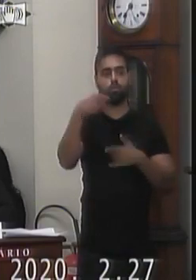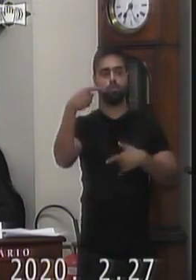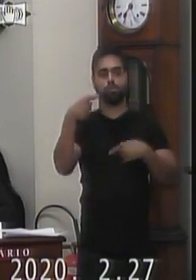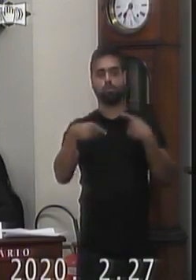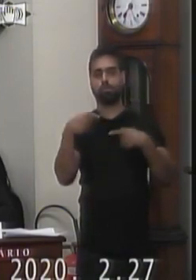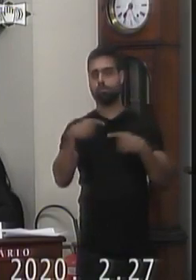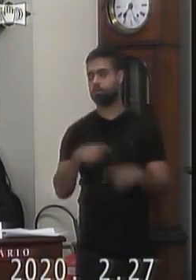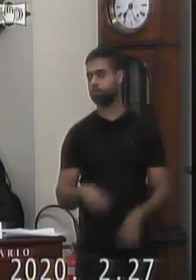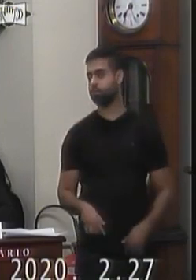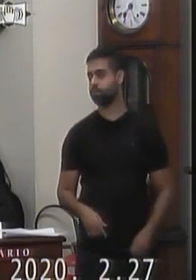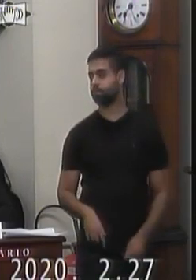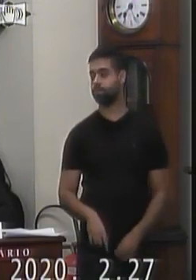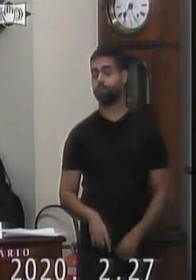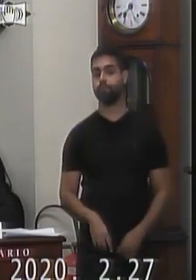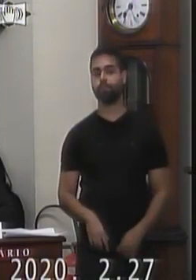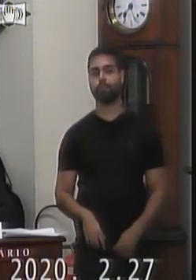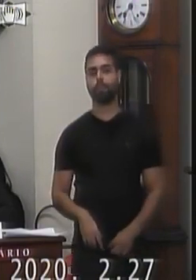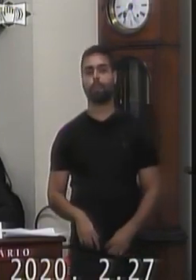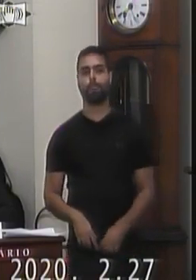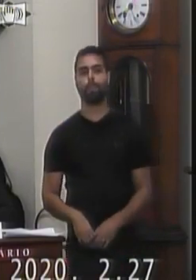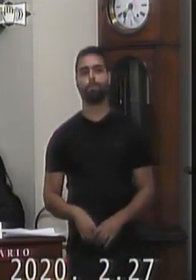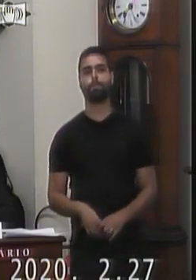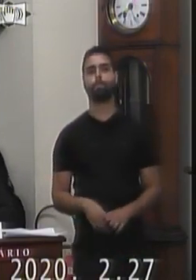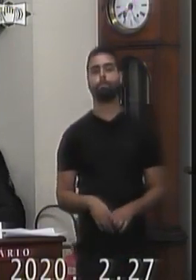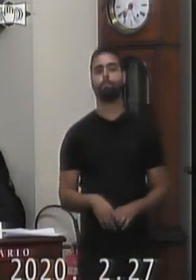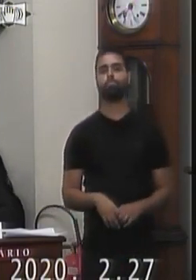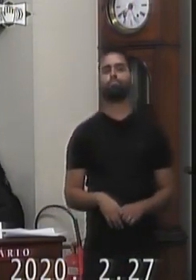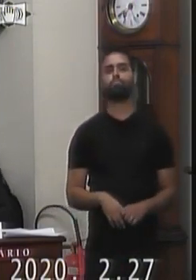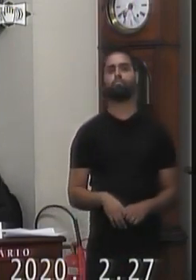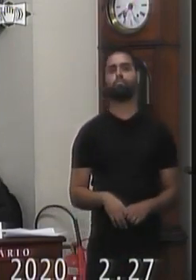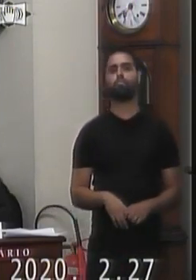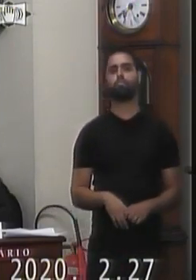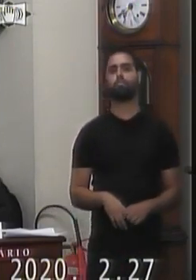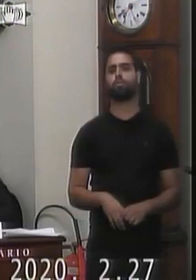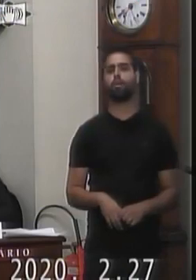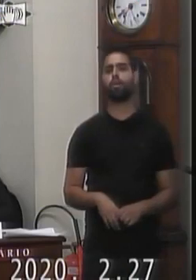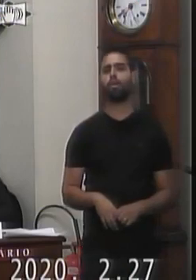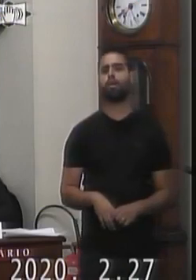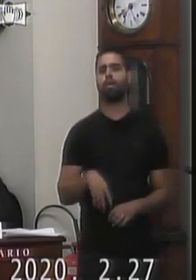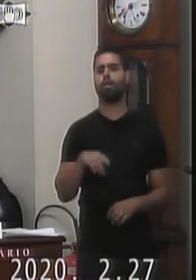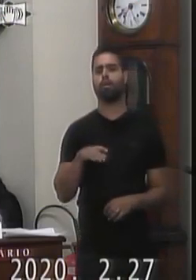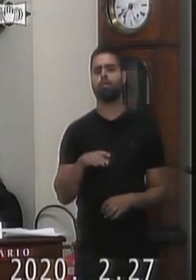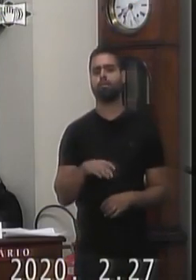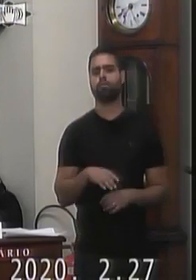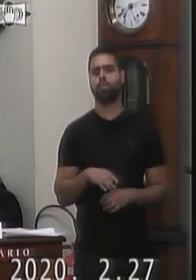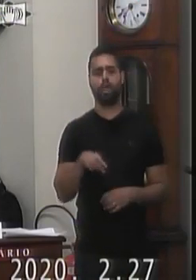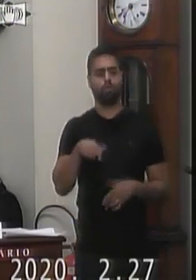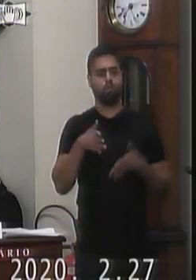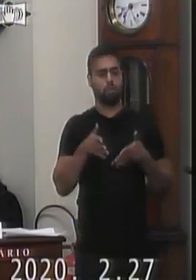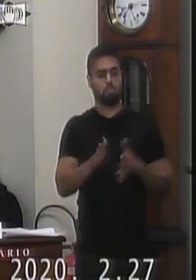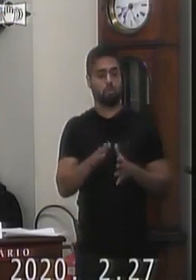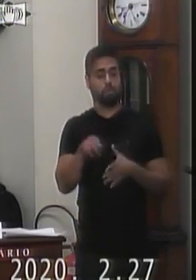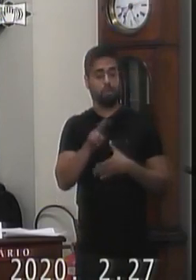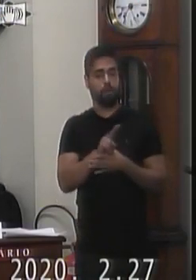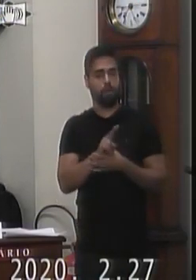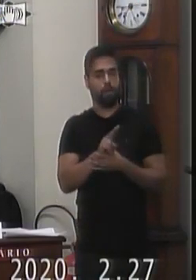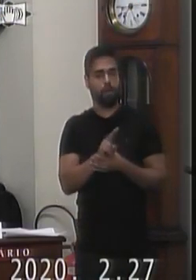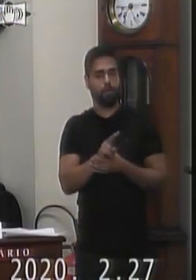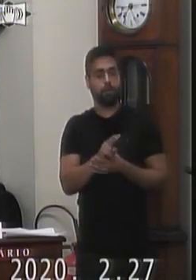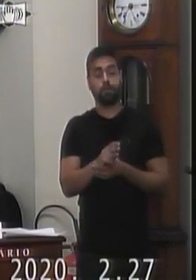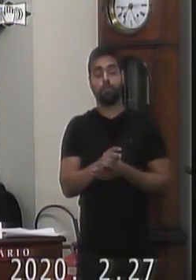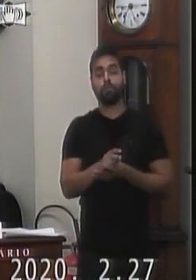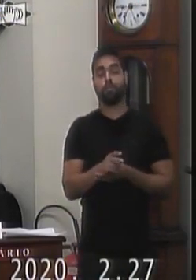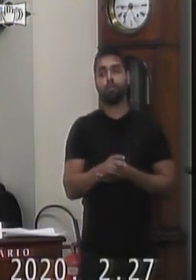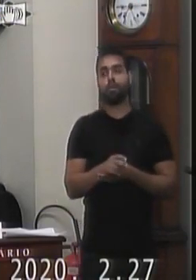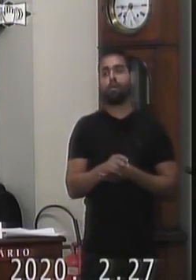discussão. Vou fazer um breve comentário. Pois não. Presidente. Eu resido em Valença há bastante tempo, não sou nascido aqui, porque a gente não escolhe, a gente